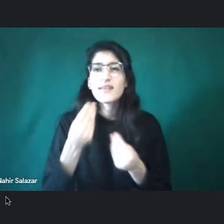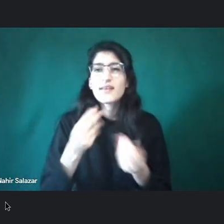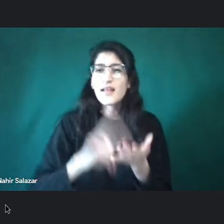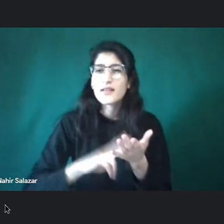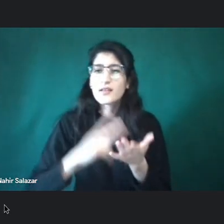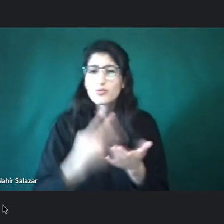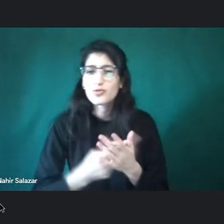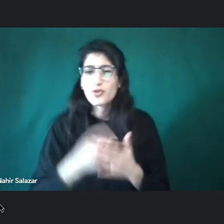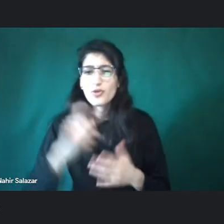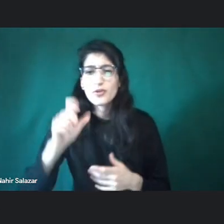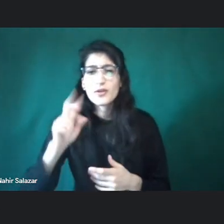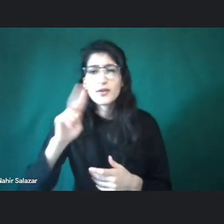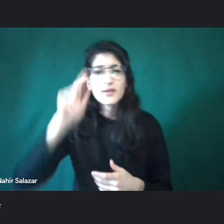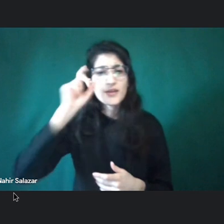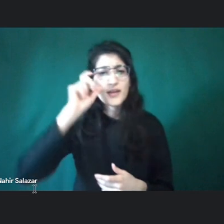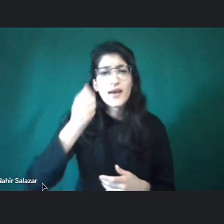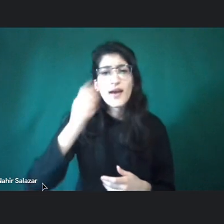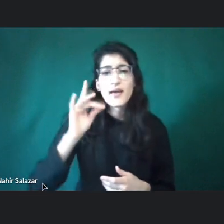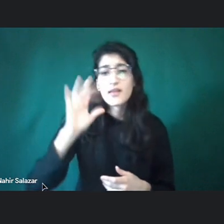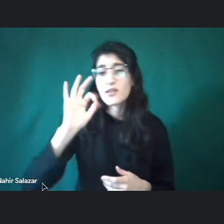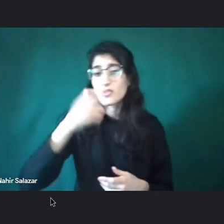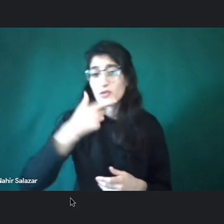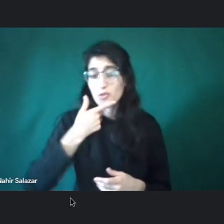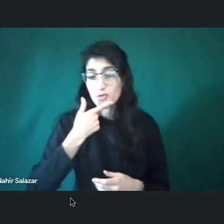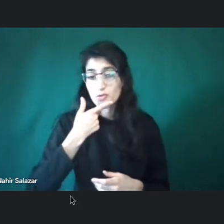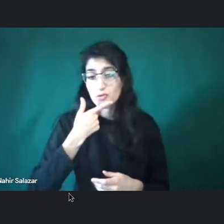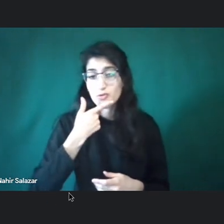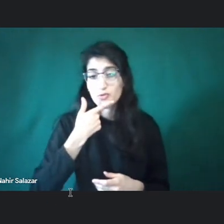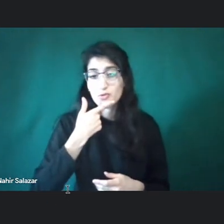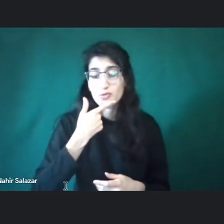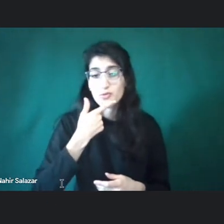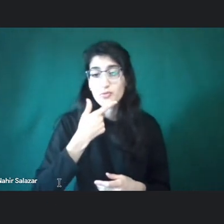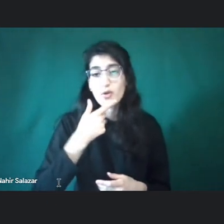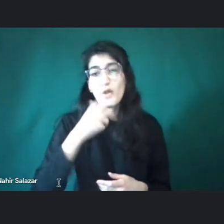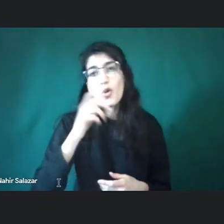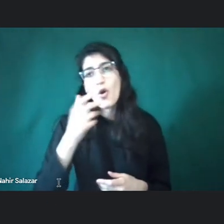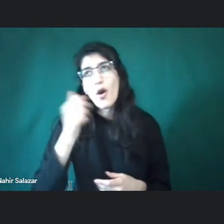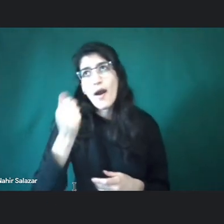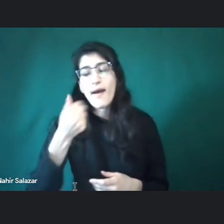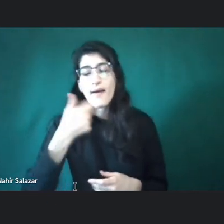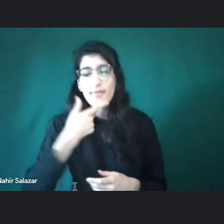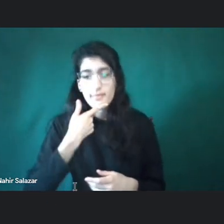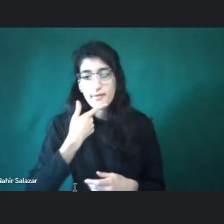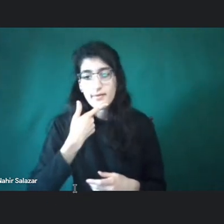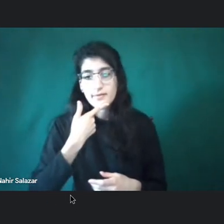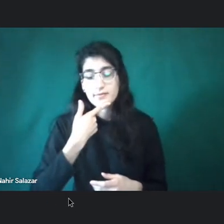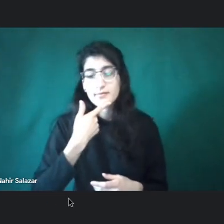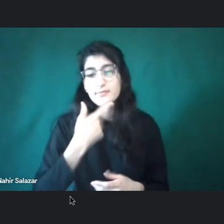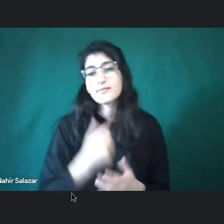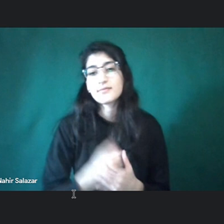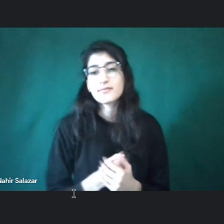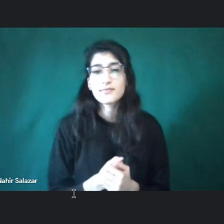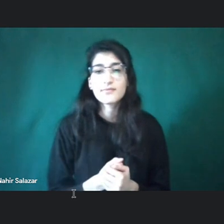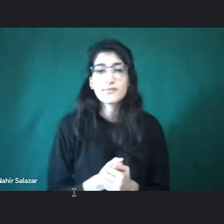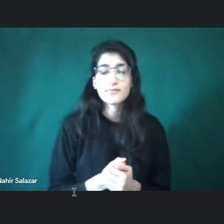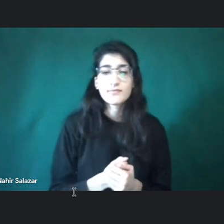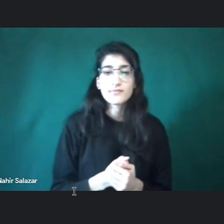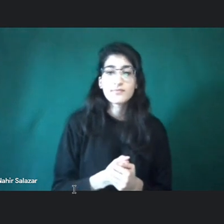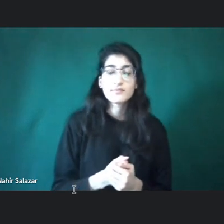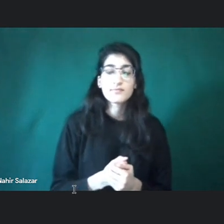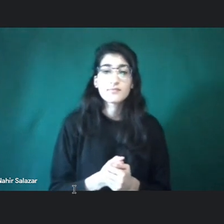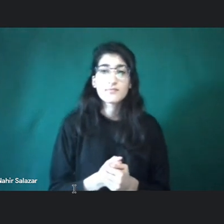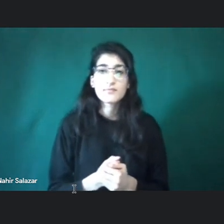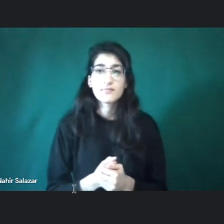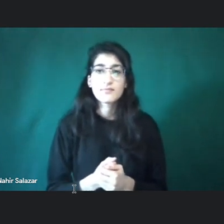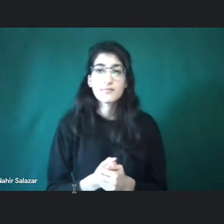desafíos y oportunidades clave, creadas, creados, ¿sí? Porque para que sea